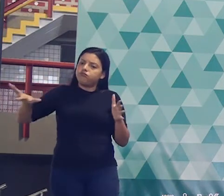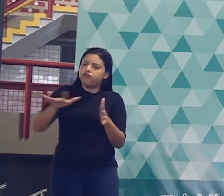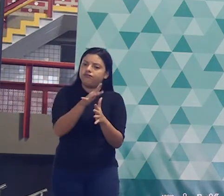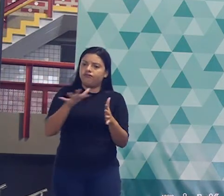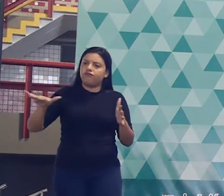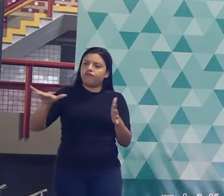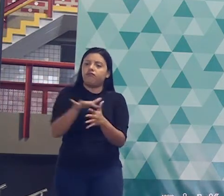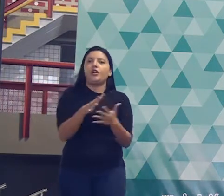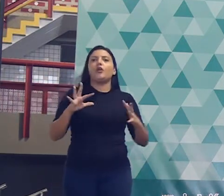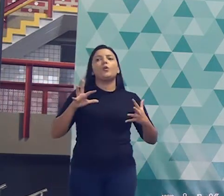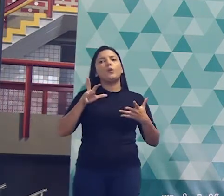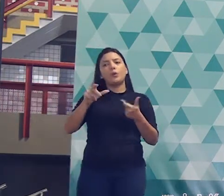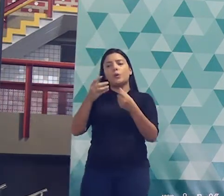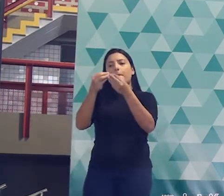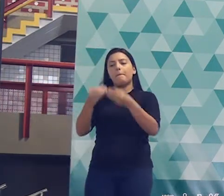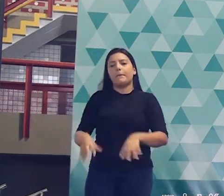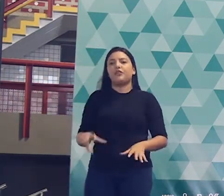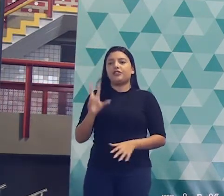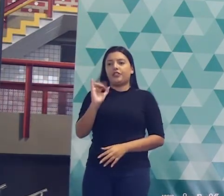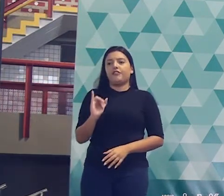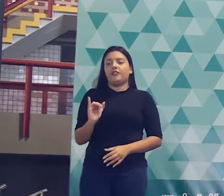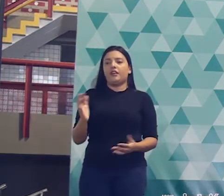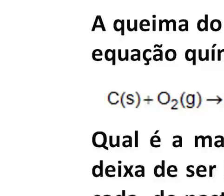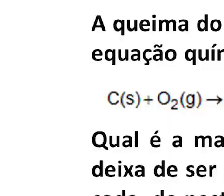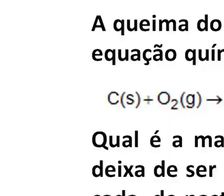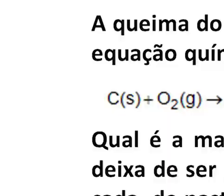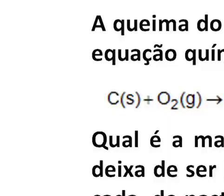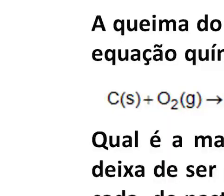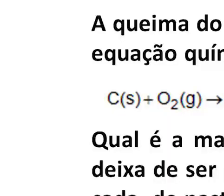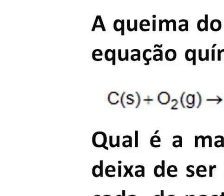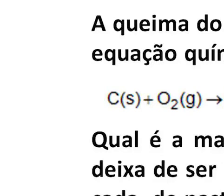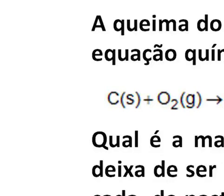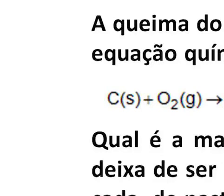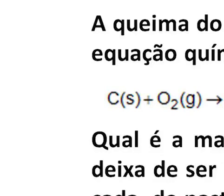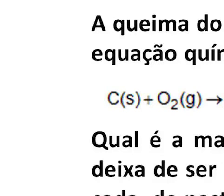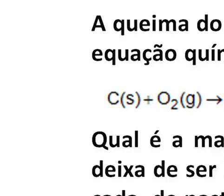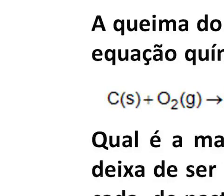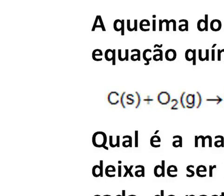bem? Então vamos continuar aqui, ó. Qual é a massa de